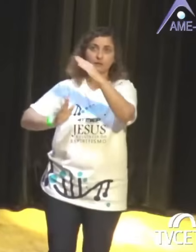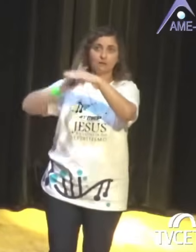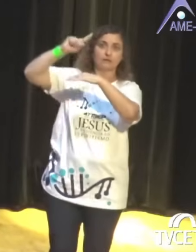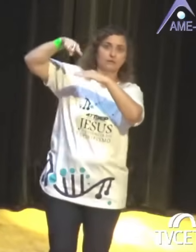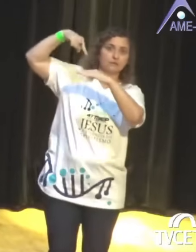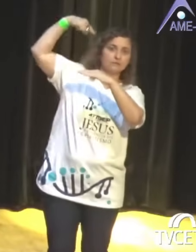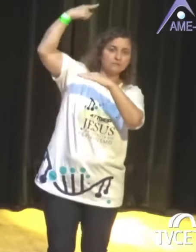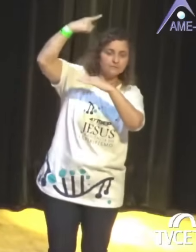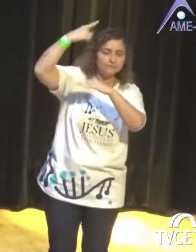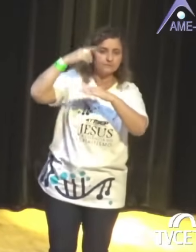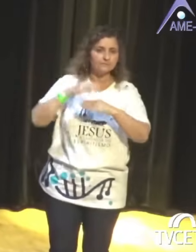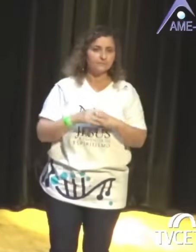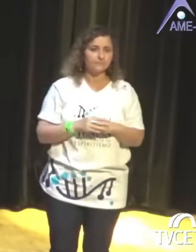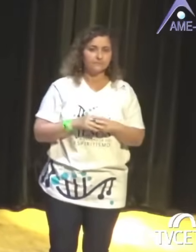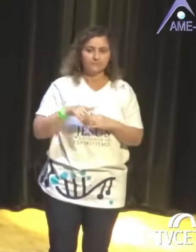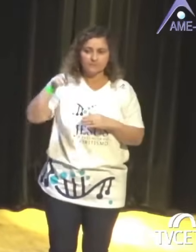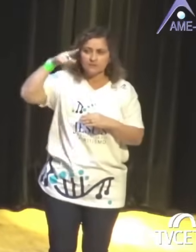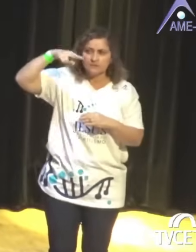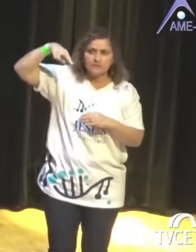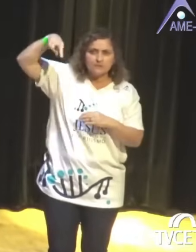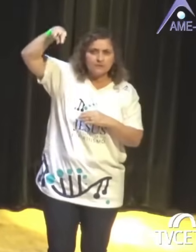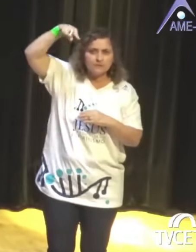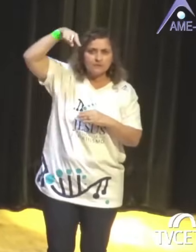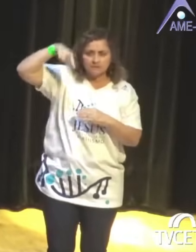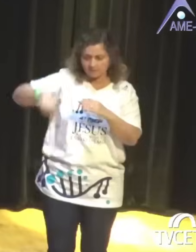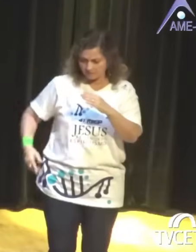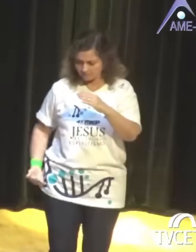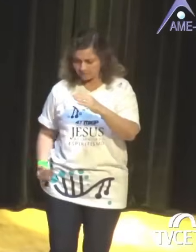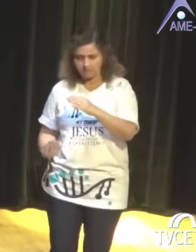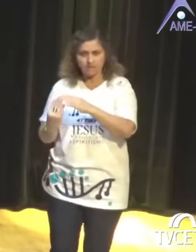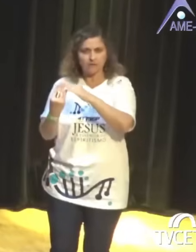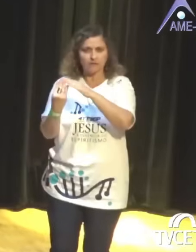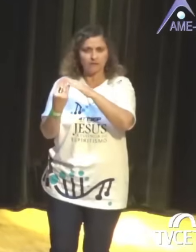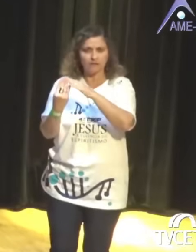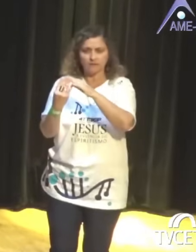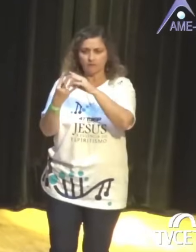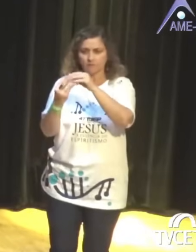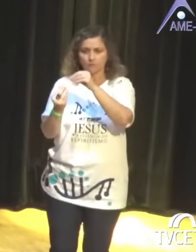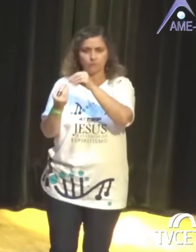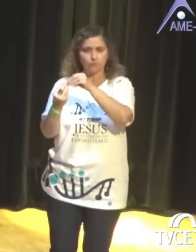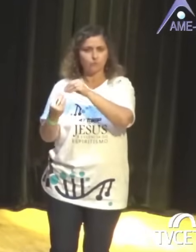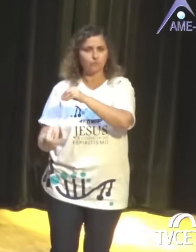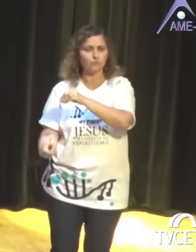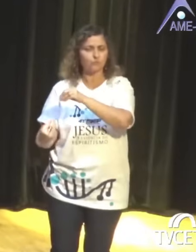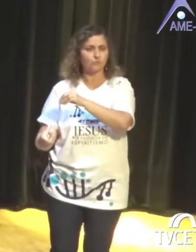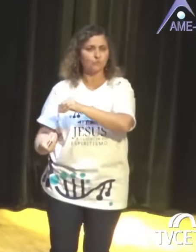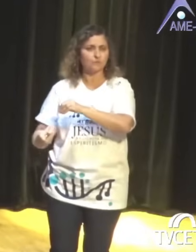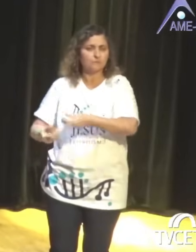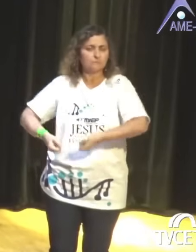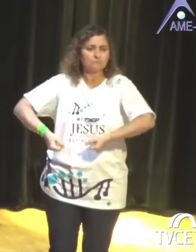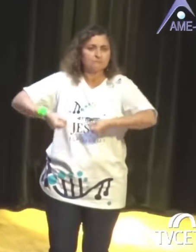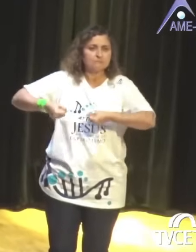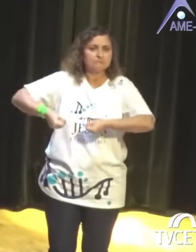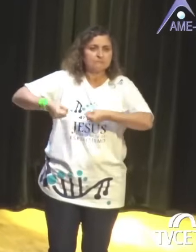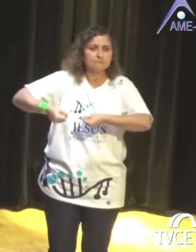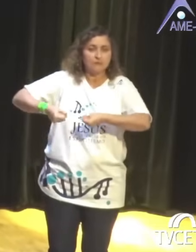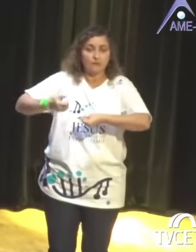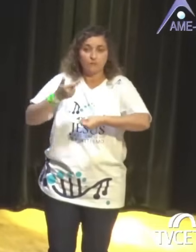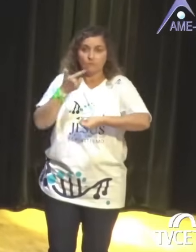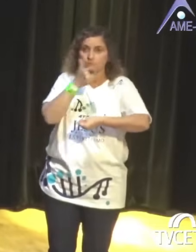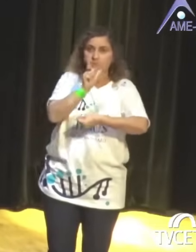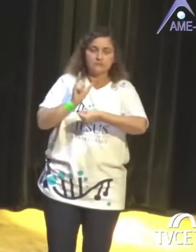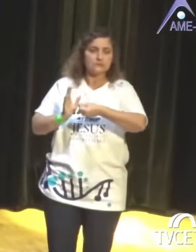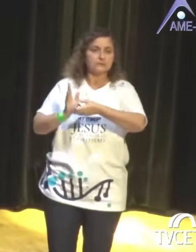dessa altitude esse foguete potente torna-se agora um peso se ele